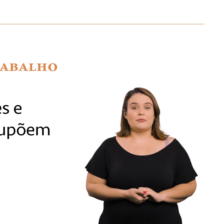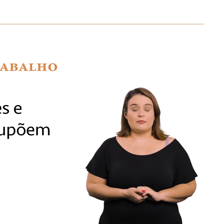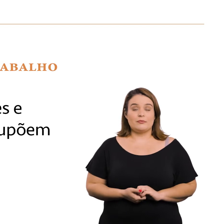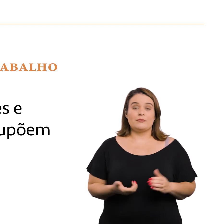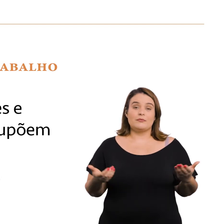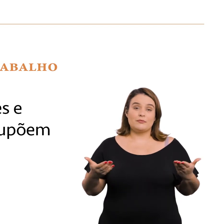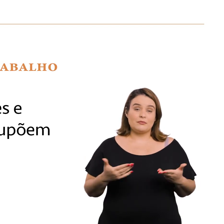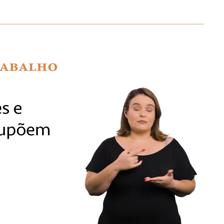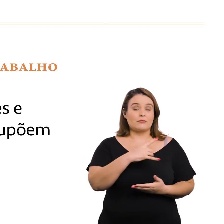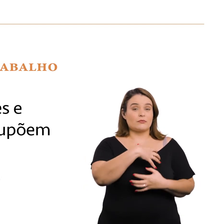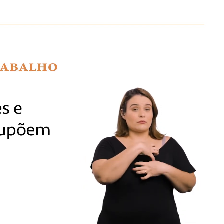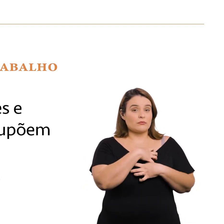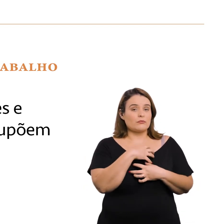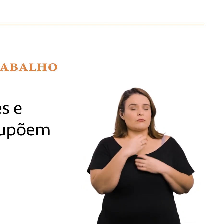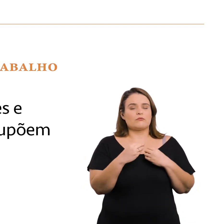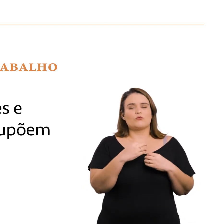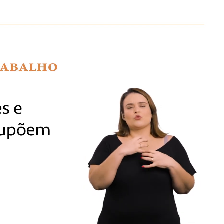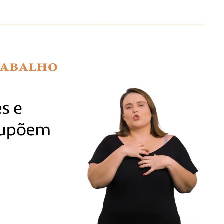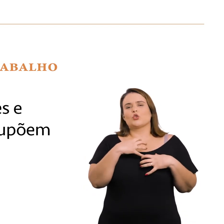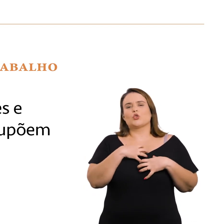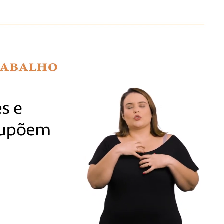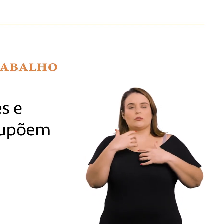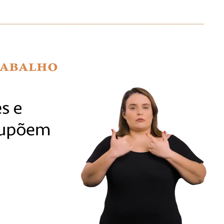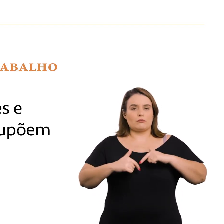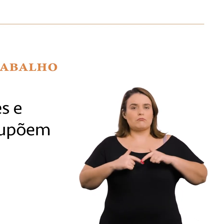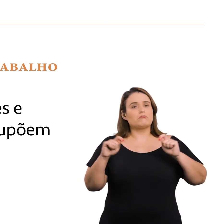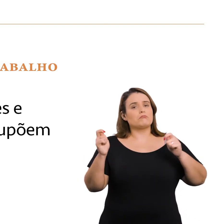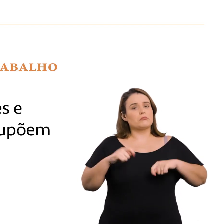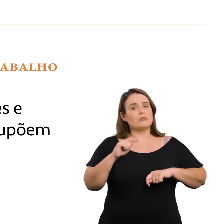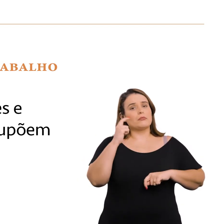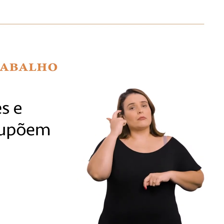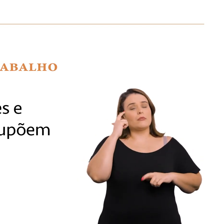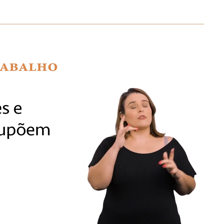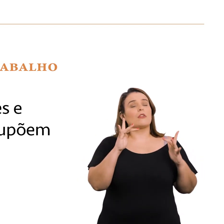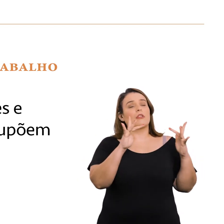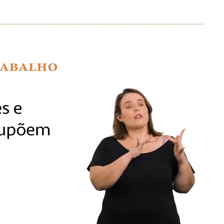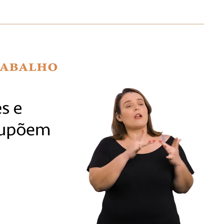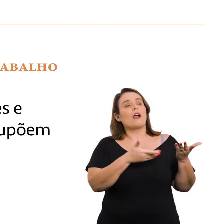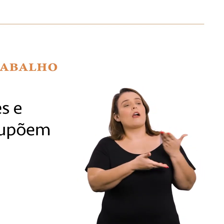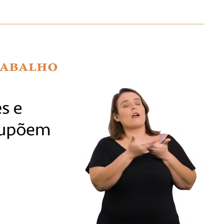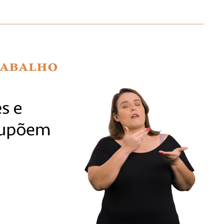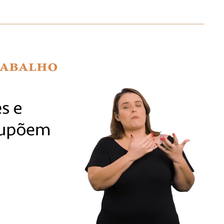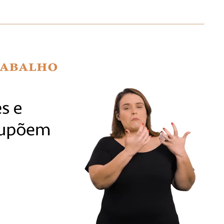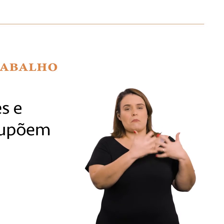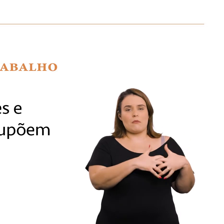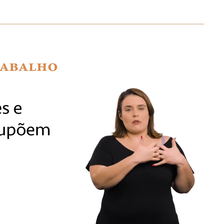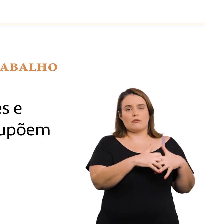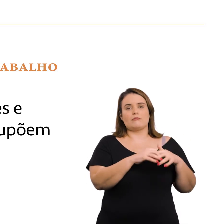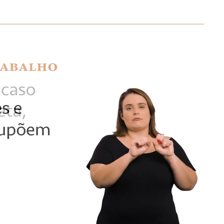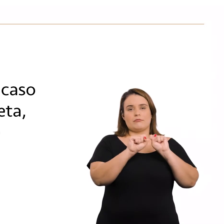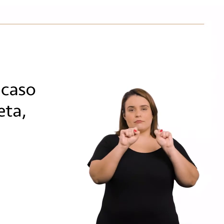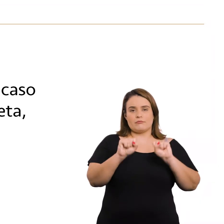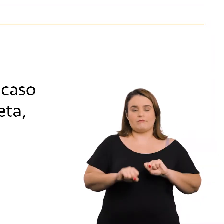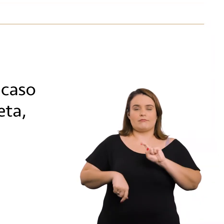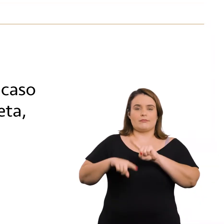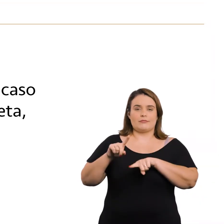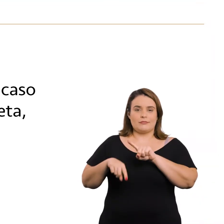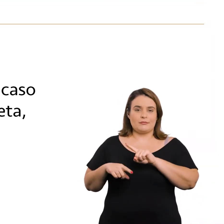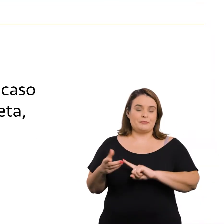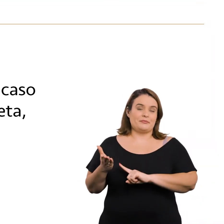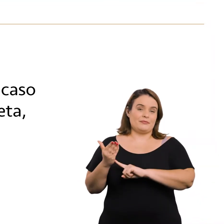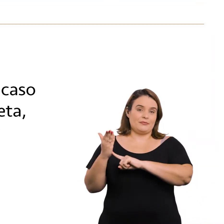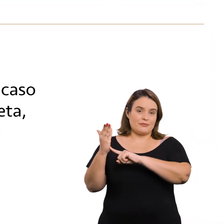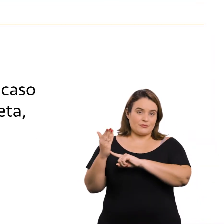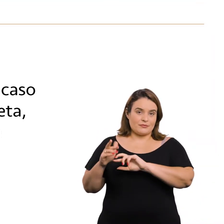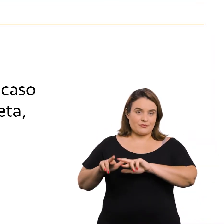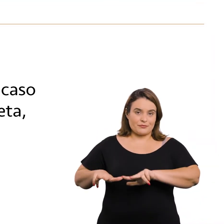condições, relações e formatos do trabalho pressupõem uma grande interação do trabalhador com máquinas, sistemas,